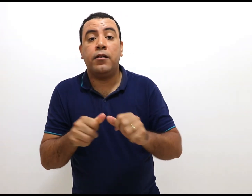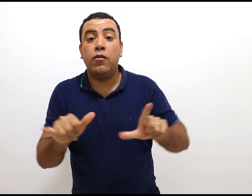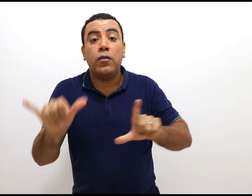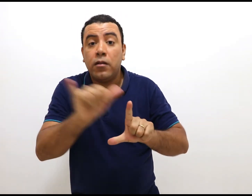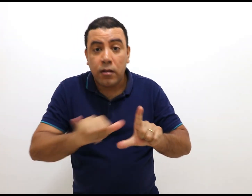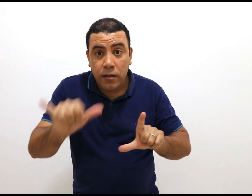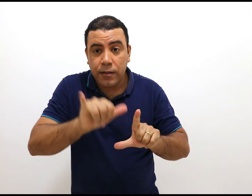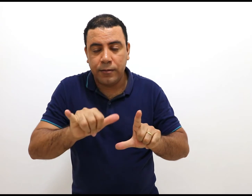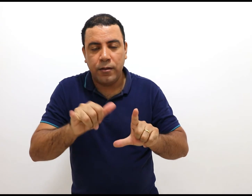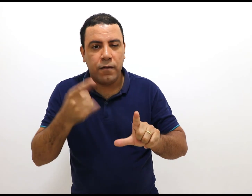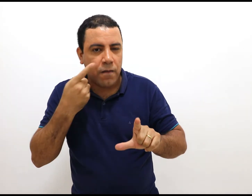4.